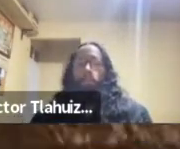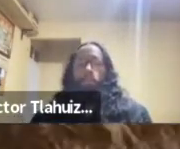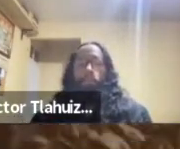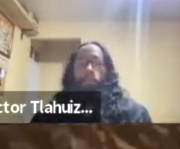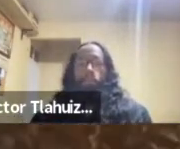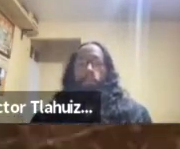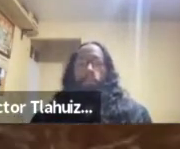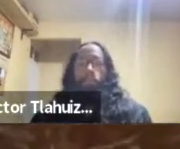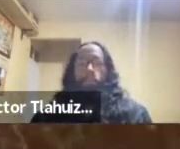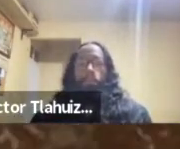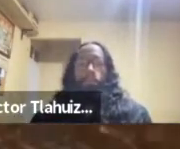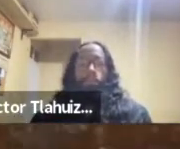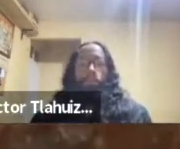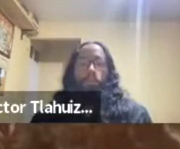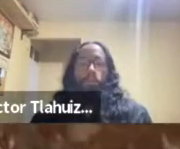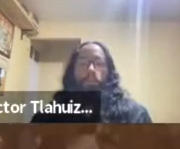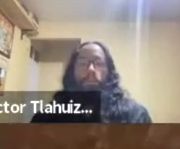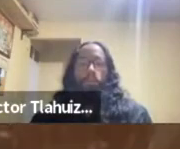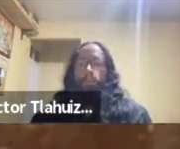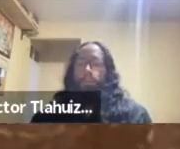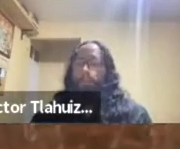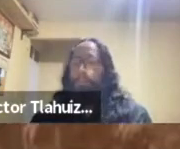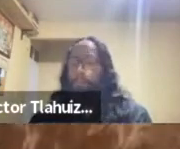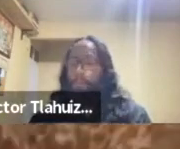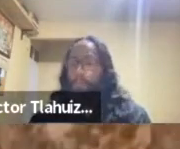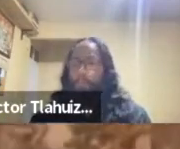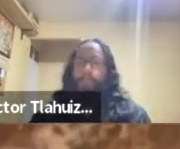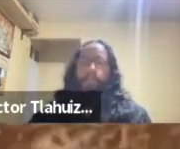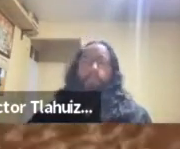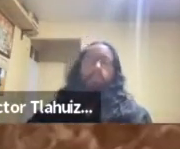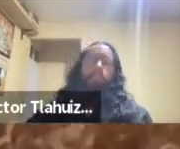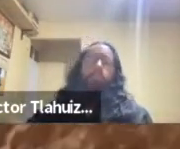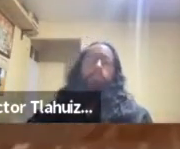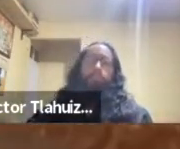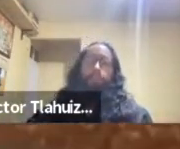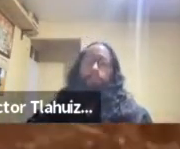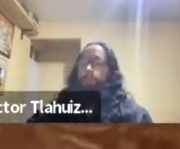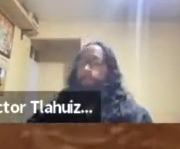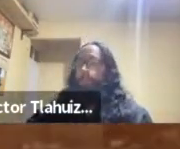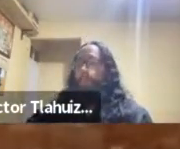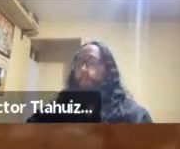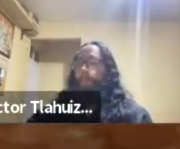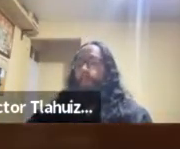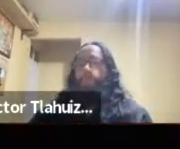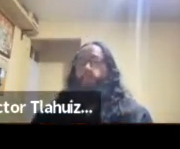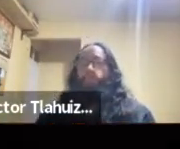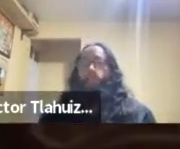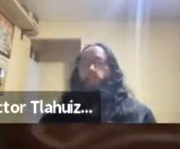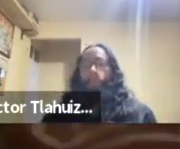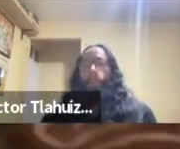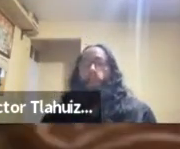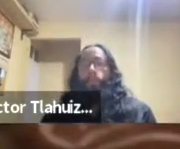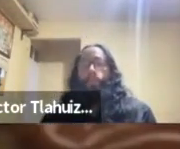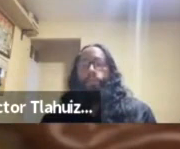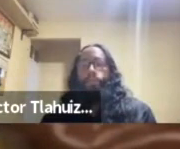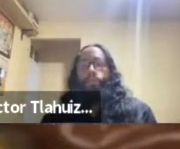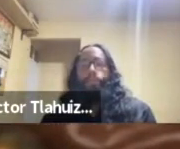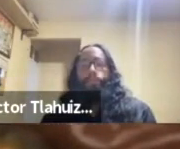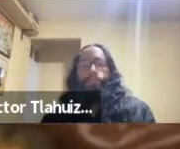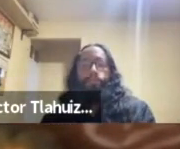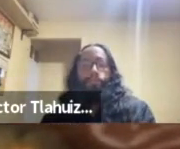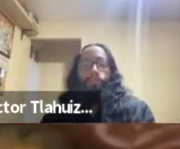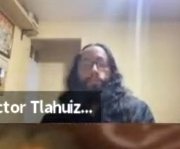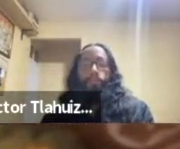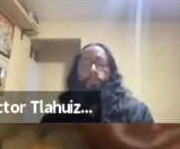Uno de los pilares de nuestra civilización es el cuerpo, que entendemos y encarnamos desde los referentes culturales